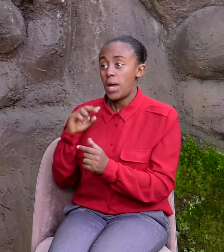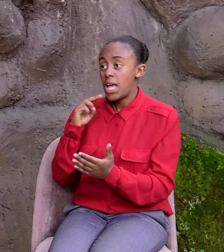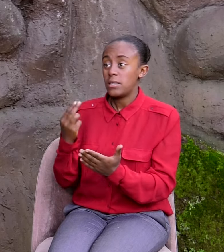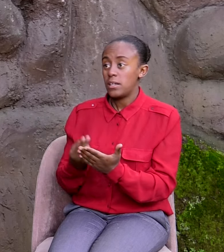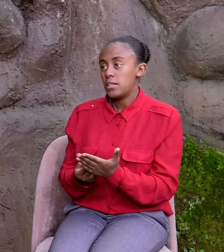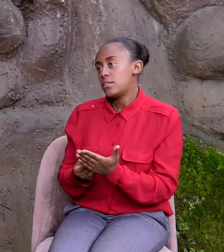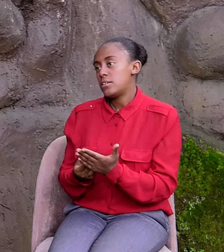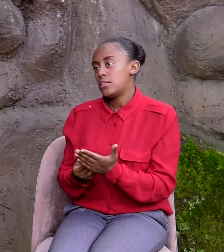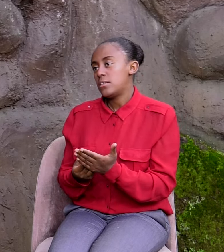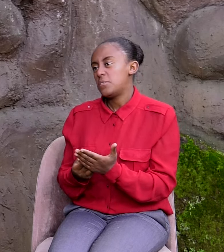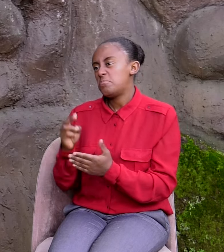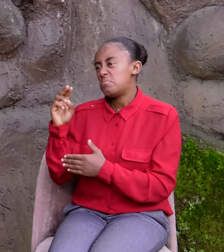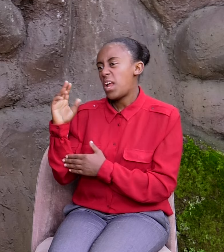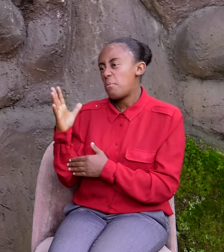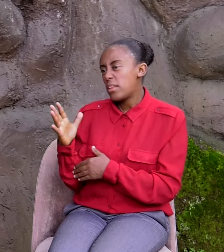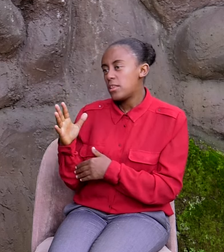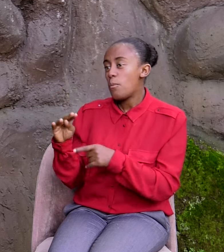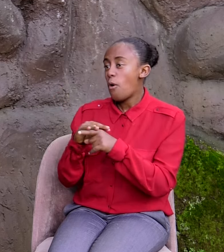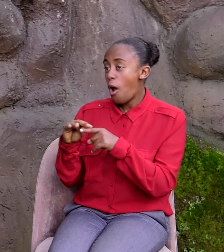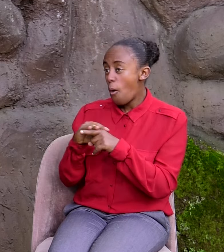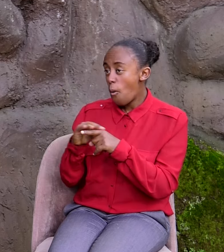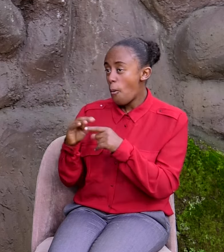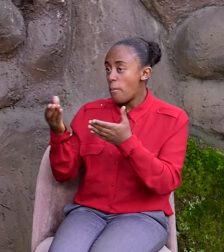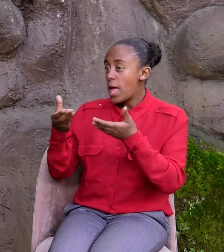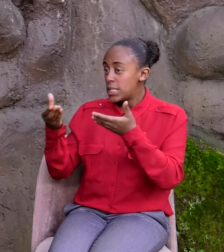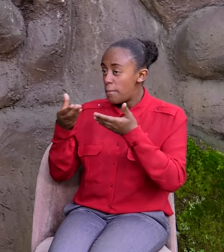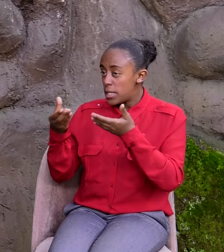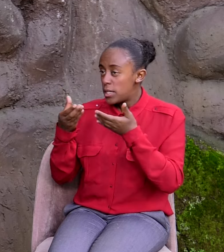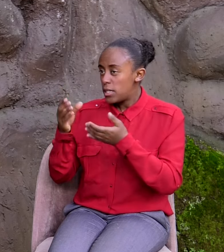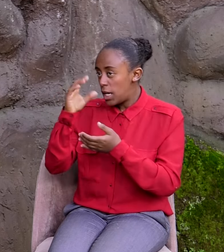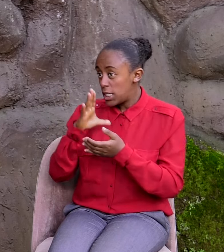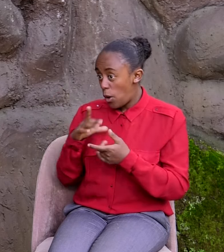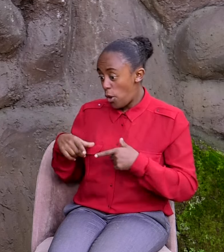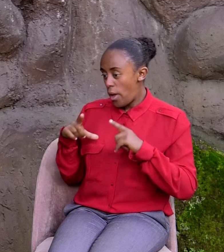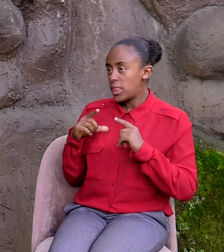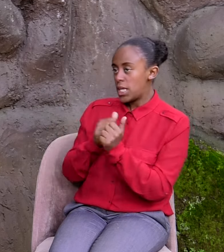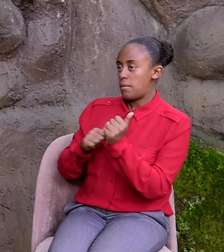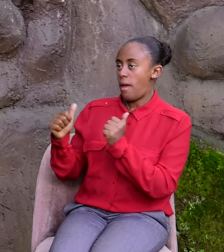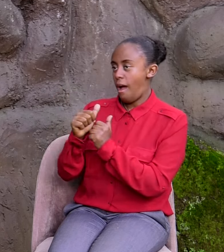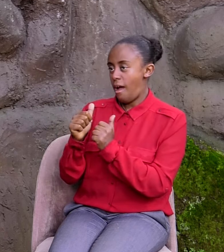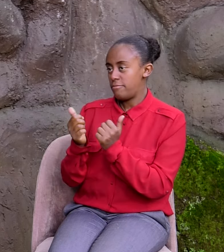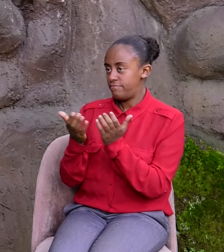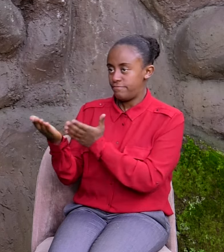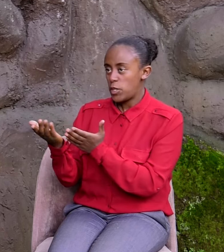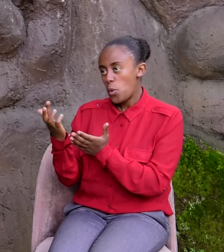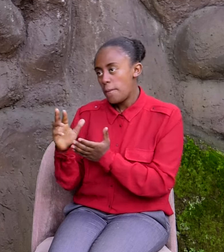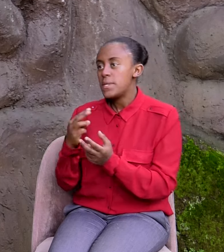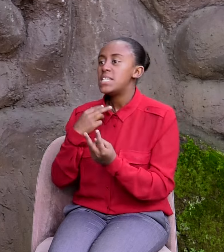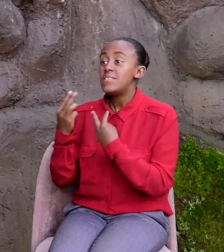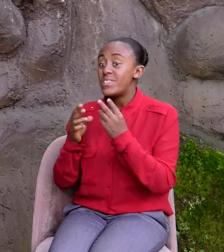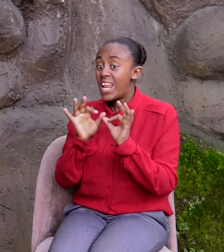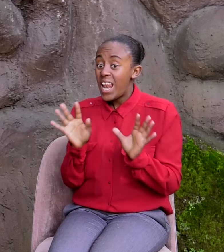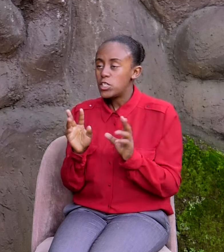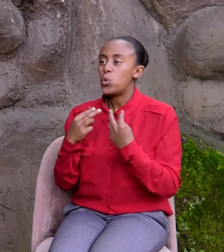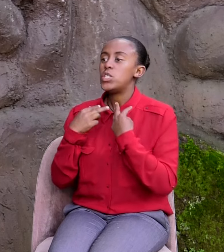ያው ምናልባት ሙያው የሚያስተምርህ ለሰው ሕይወት ቅድሚያ መስጠት እንዳለብህ ነው፣ ወይም ድምጽ ለሌላቸው